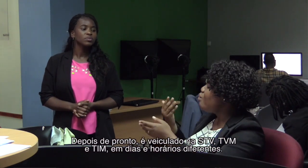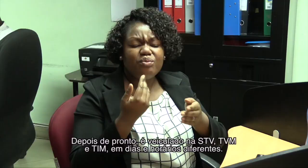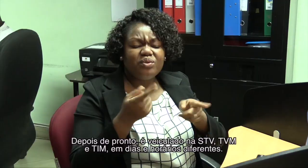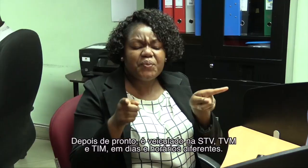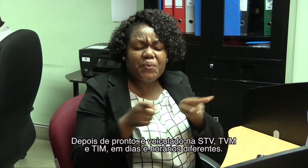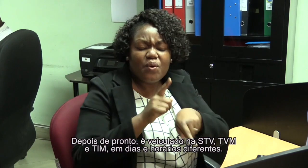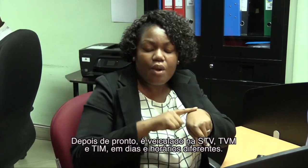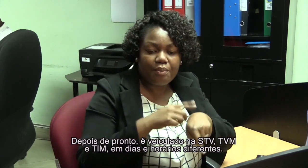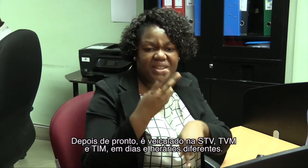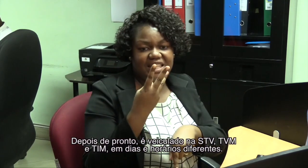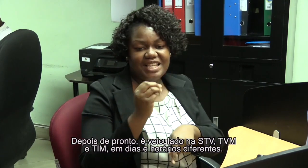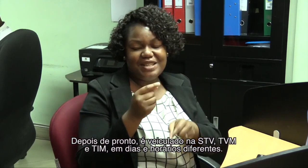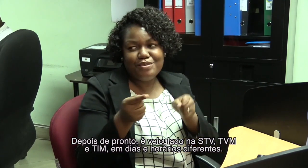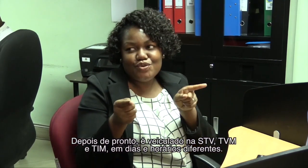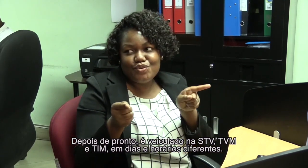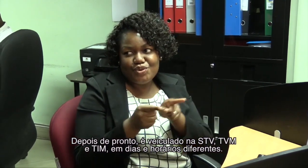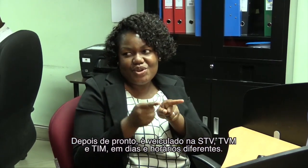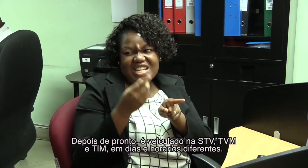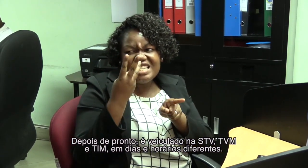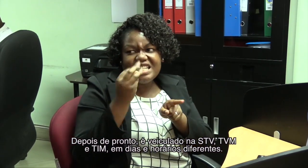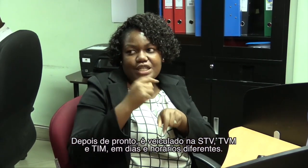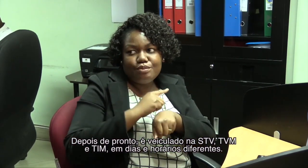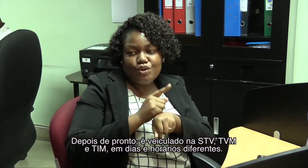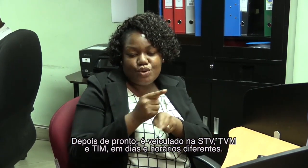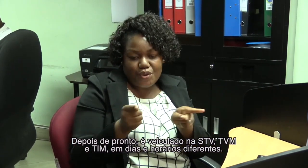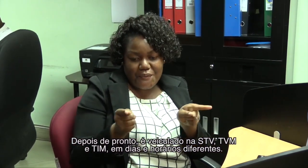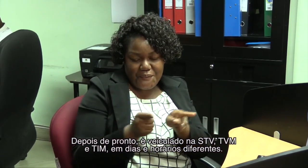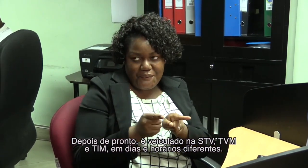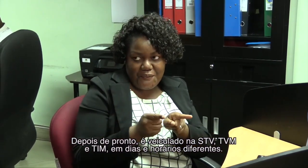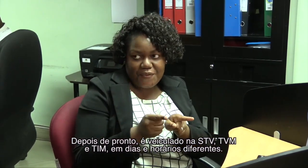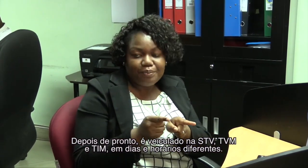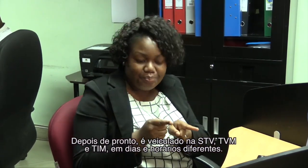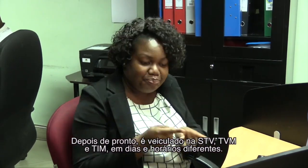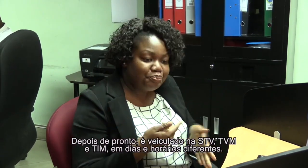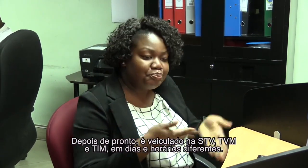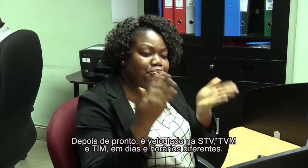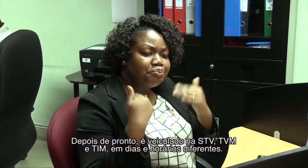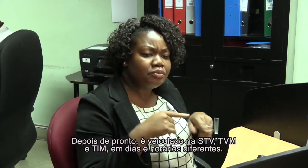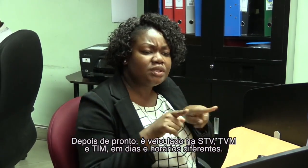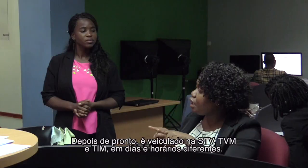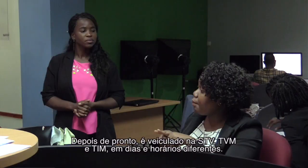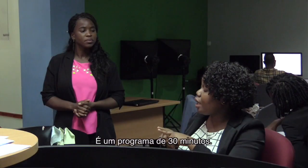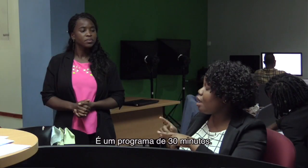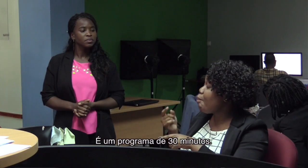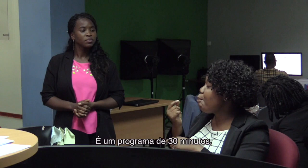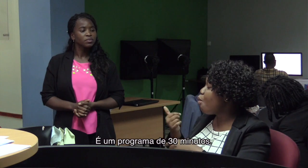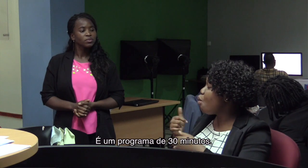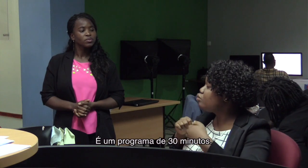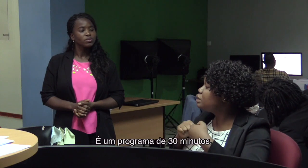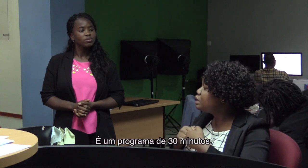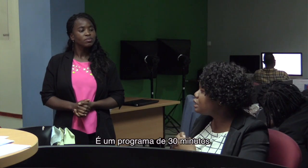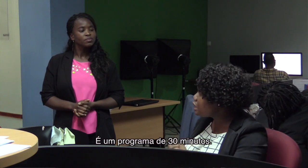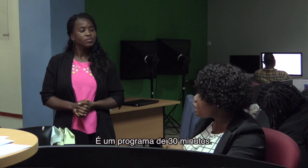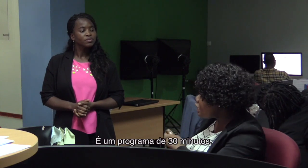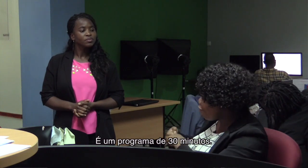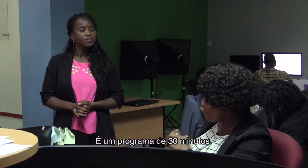STV, TVM e TIM, em dias e horários diferentes. É um programa de 30